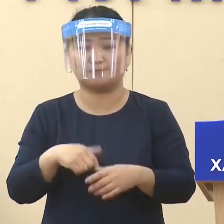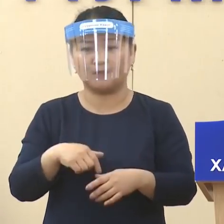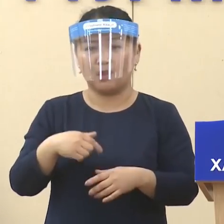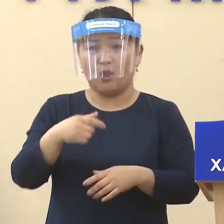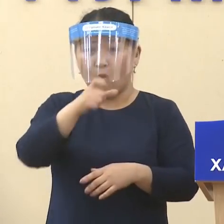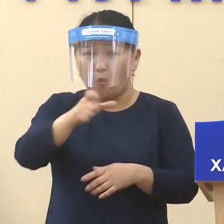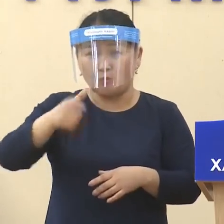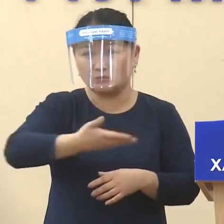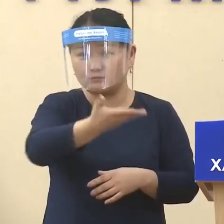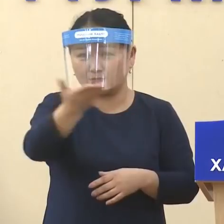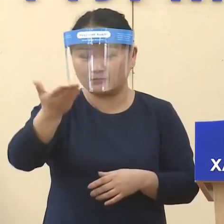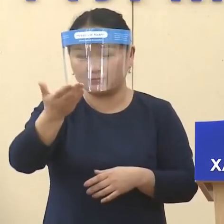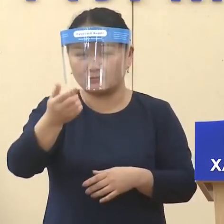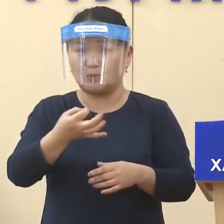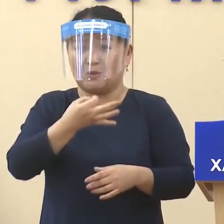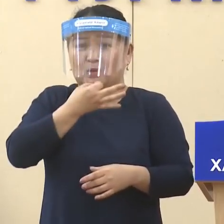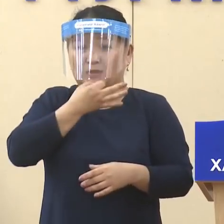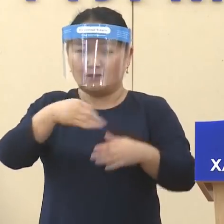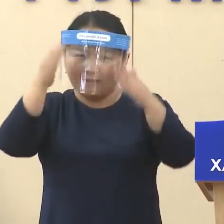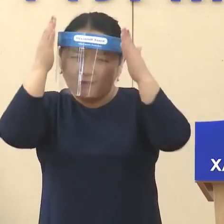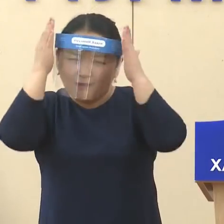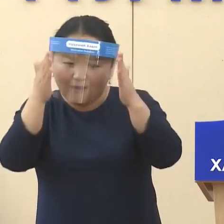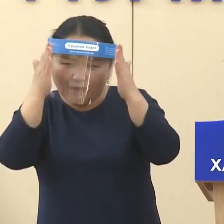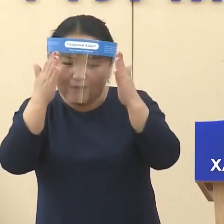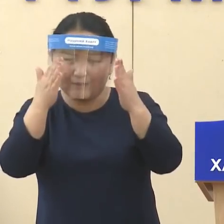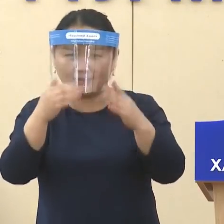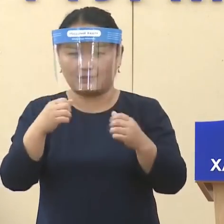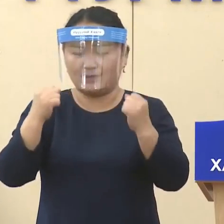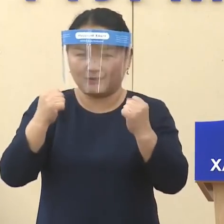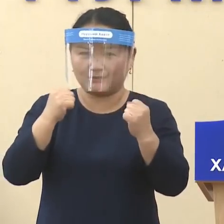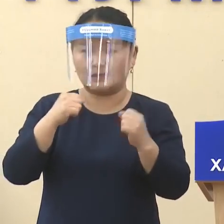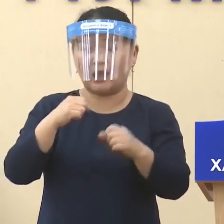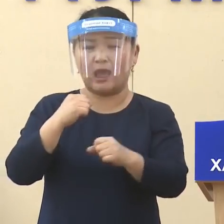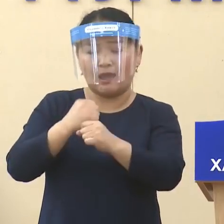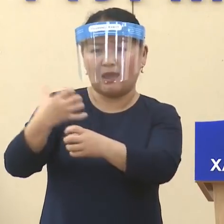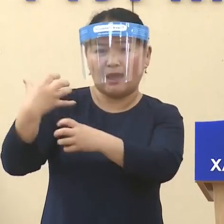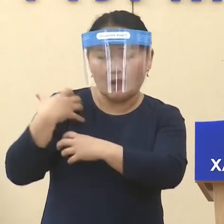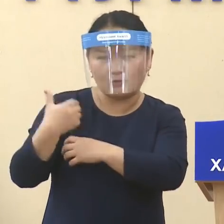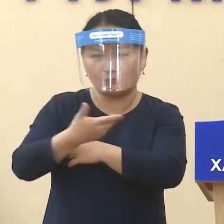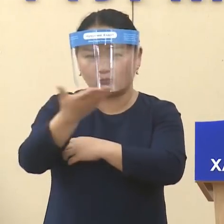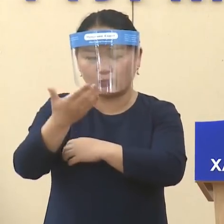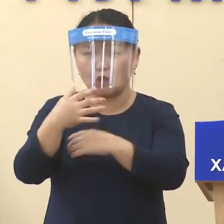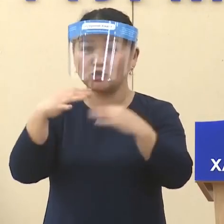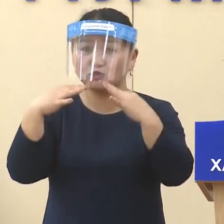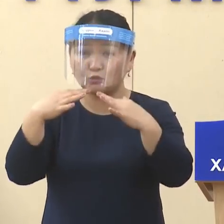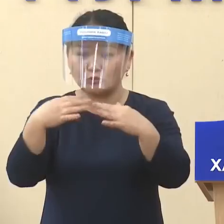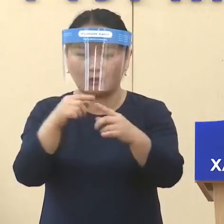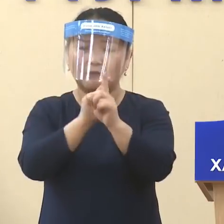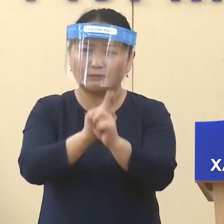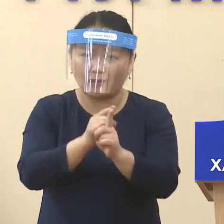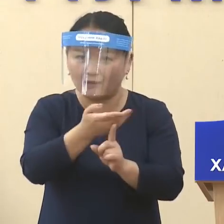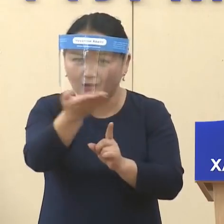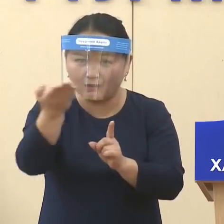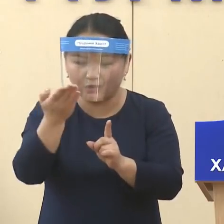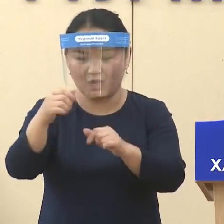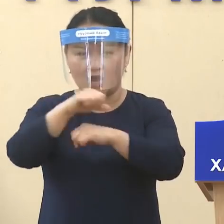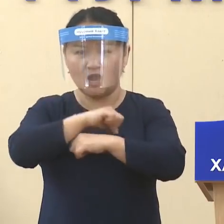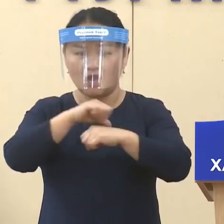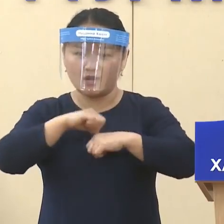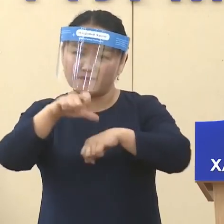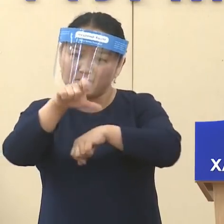илүү одоо сонор сэрэмжтэй, хариуцлагатай байж одоо авч хэрэгжүүлсэн арга хэмжээг улам эрчимжүүлэх, за иргэдийг